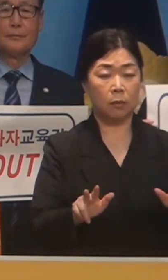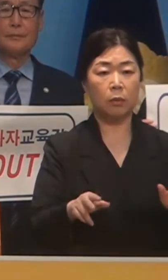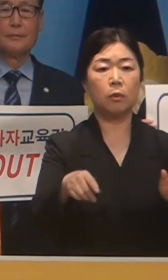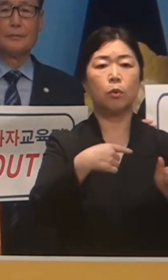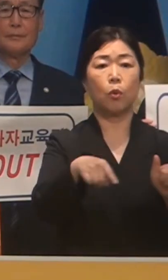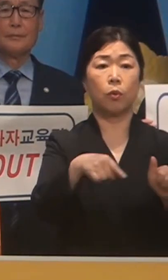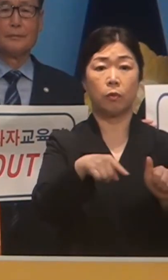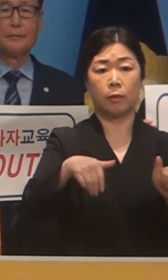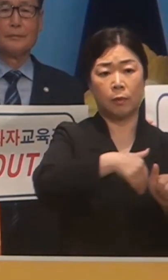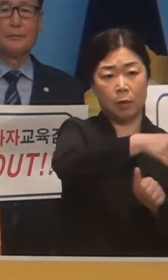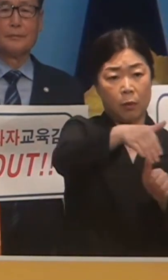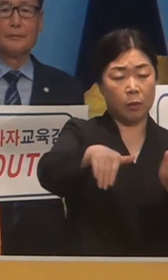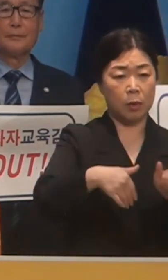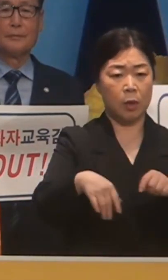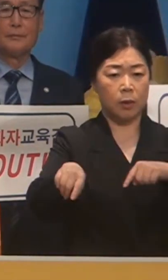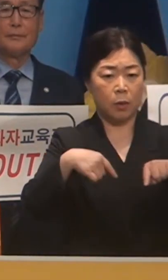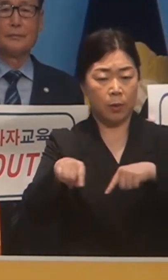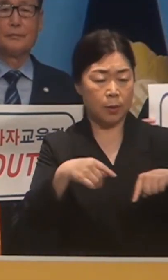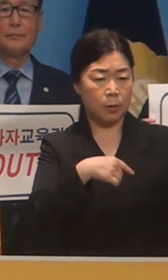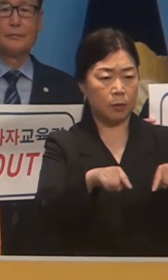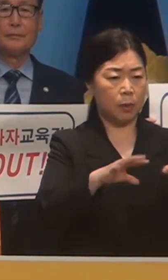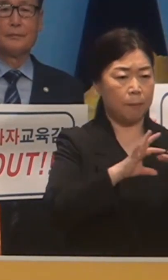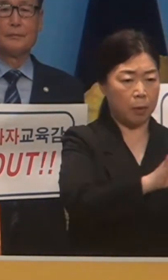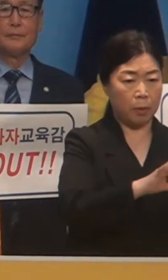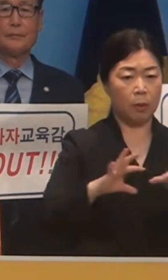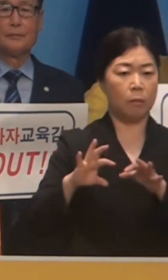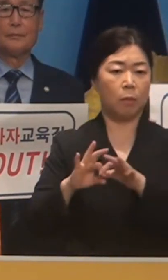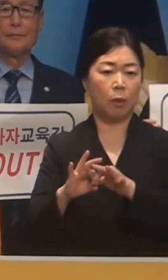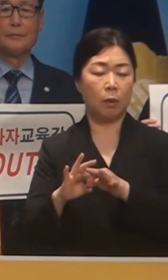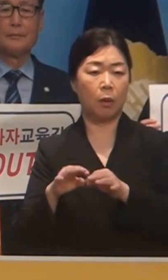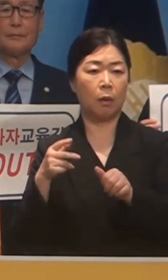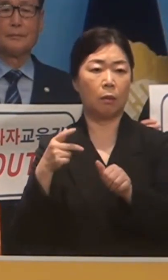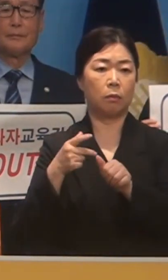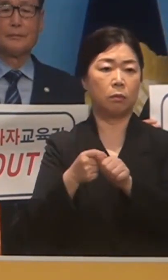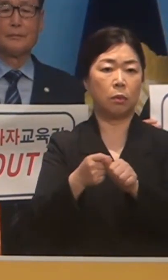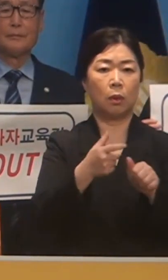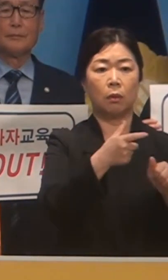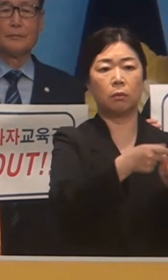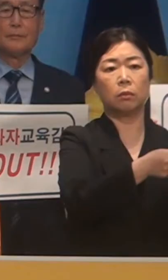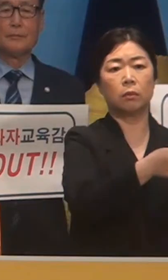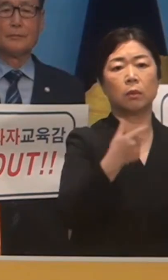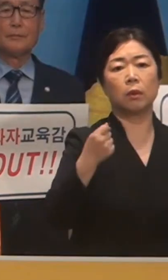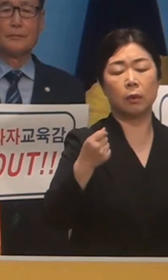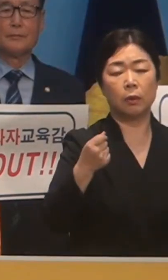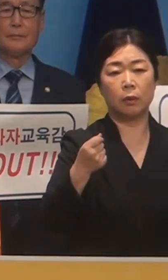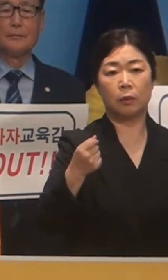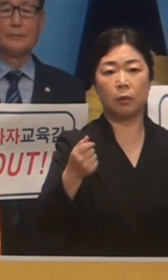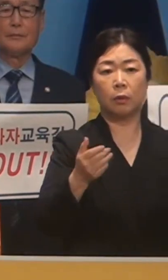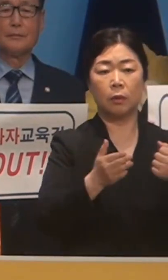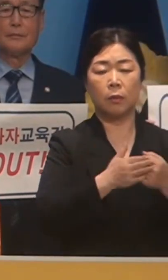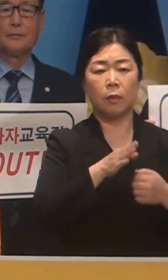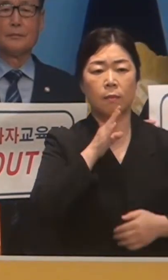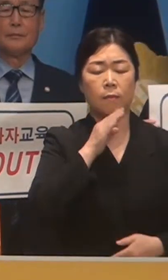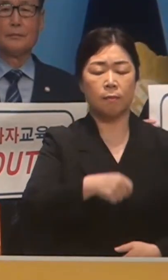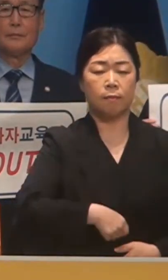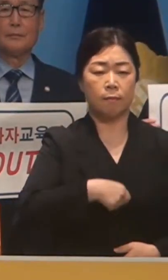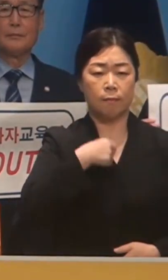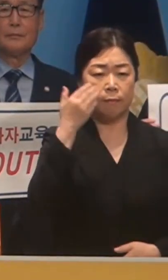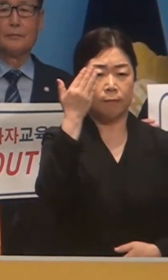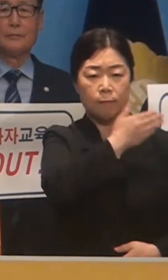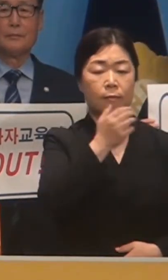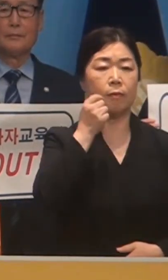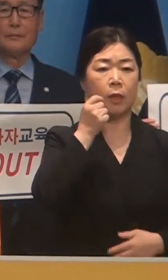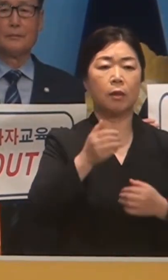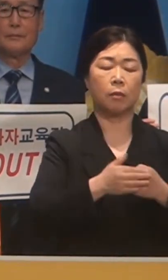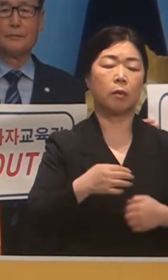현장이 정치적으로 이념화됐고 또 거점화가 되어 있는 데 대해서 깊은 우려를 표명하지 않을 수